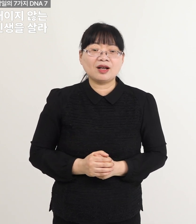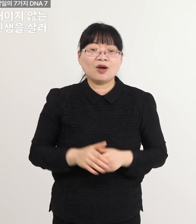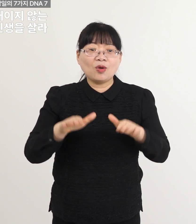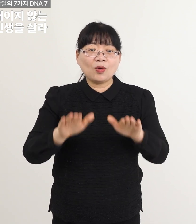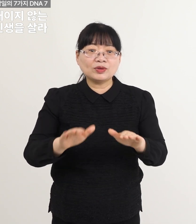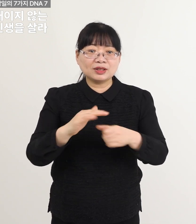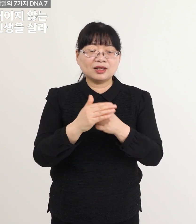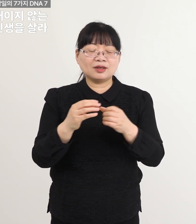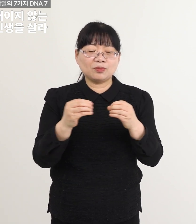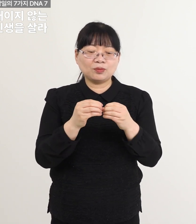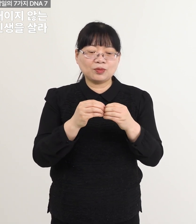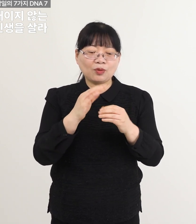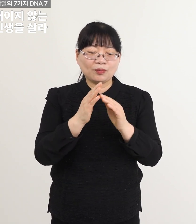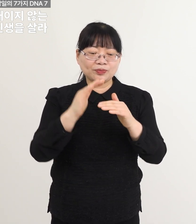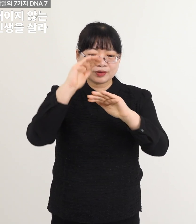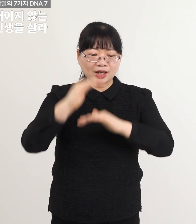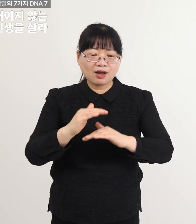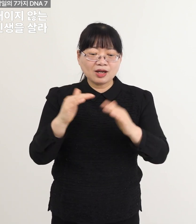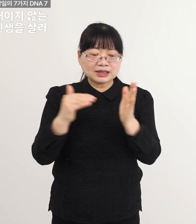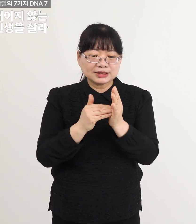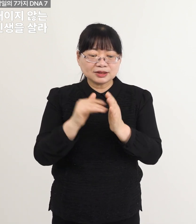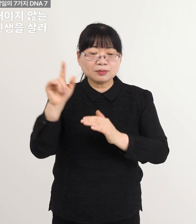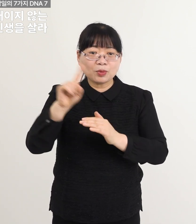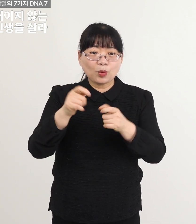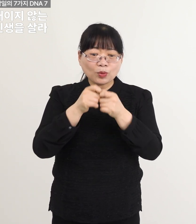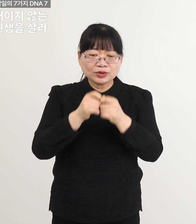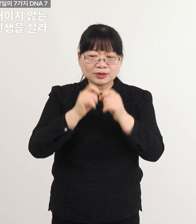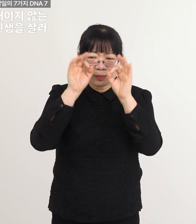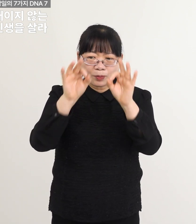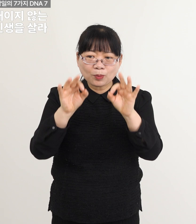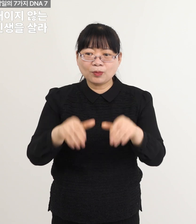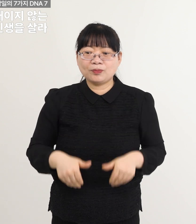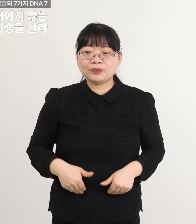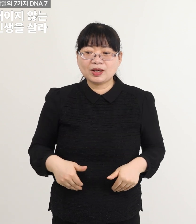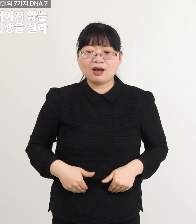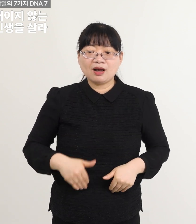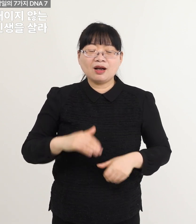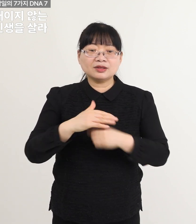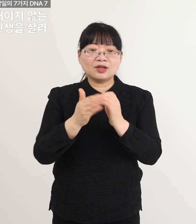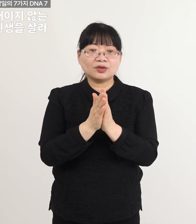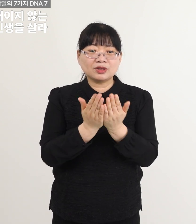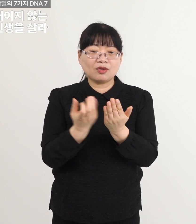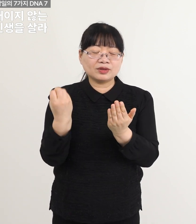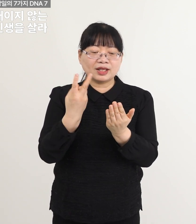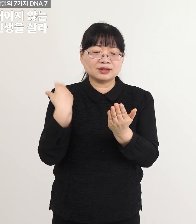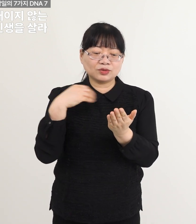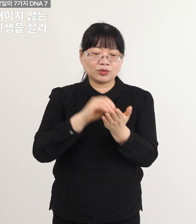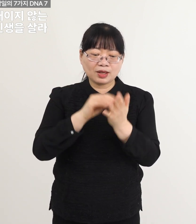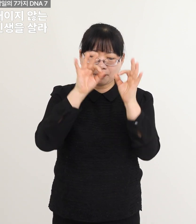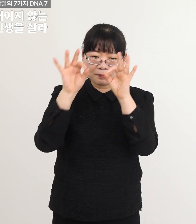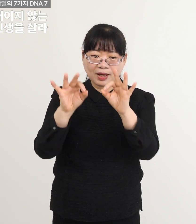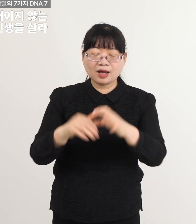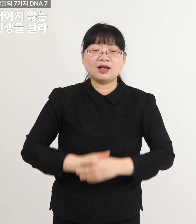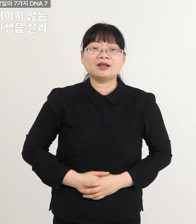오늘 이 본문이 어떻게 끝나는가를 우리가 유심히 볼 필요가 있어요. 성경으로 다시 돌아가서